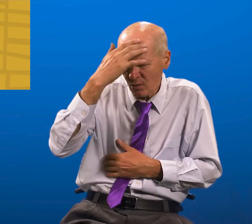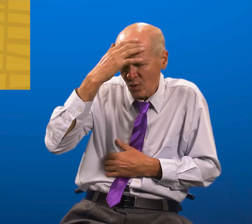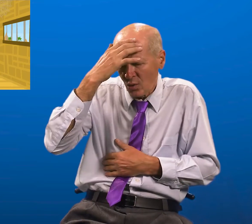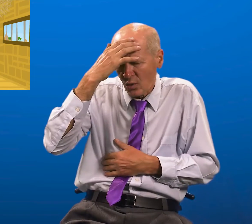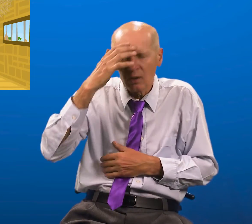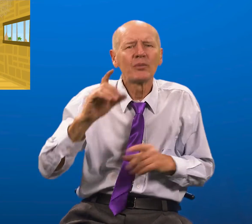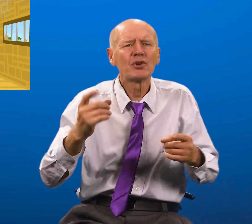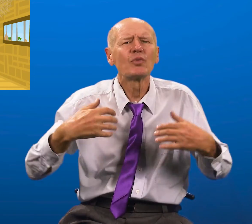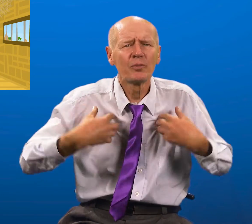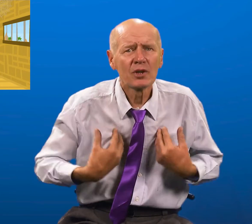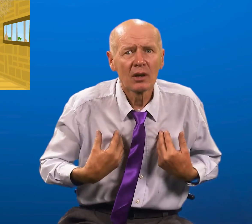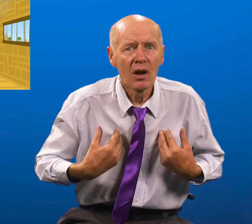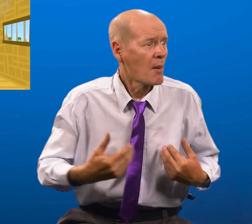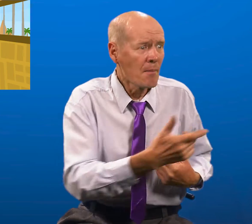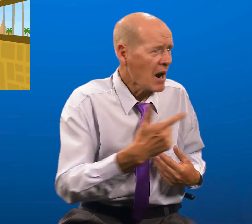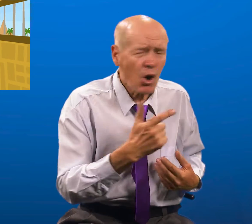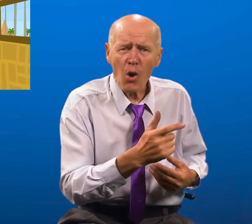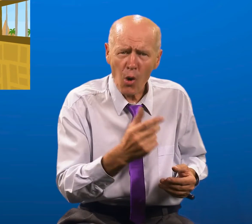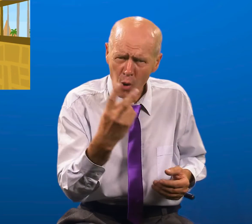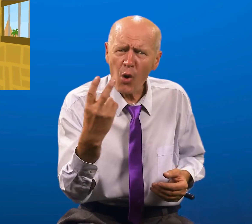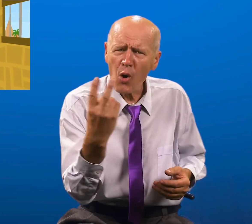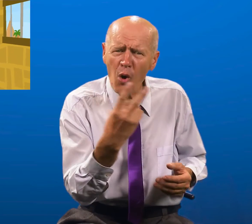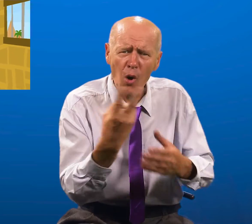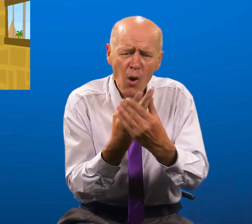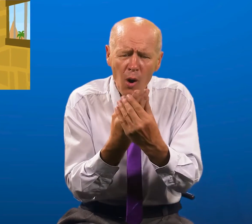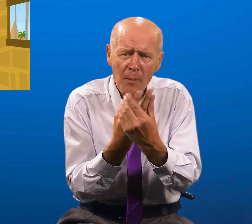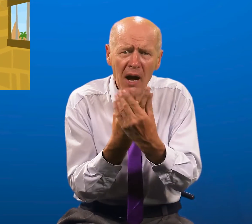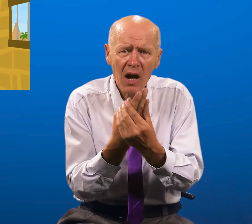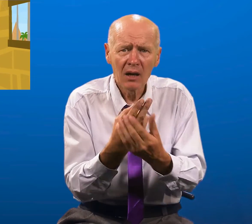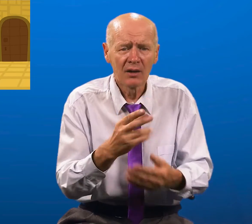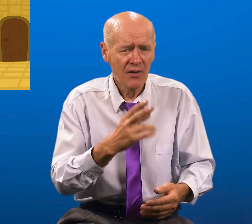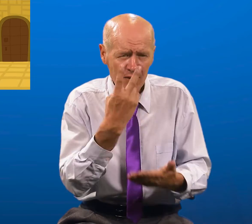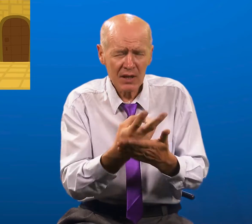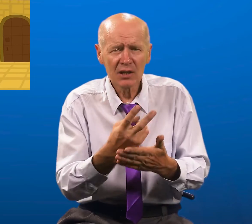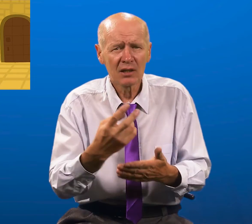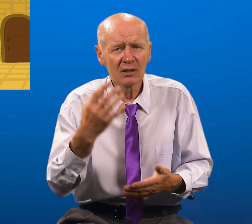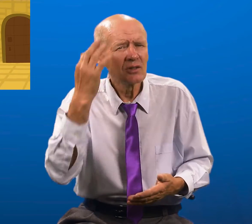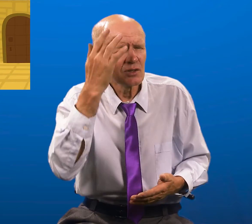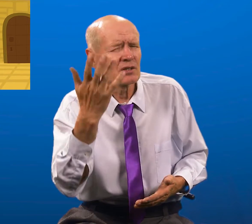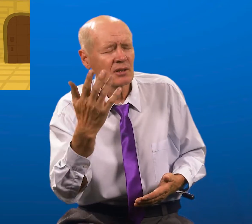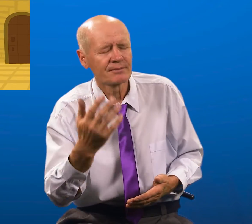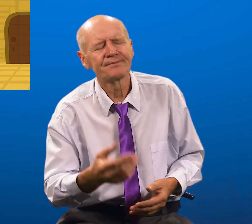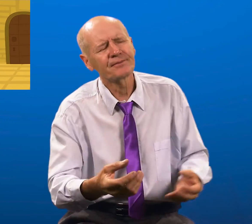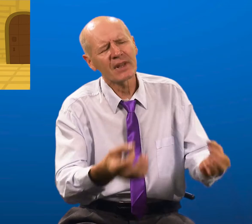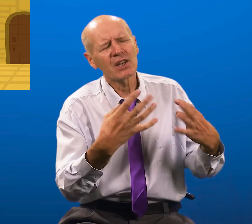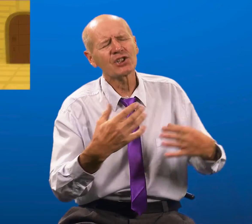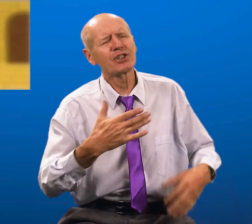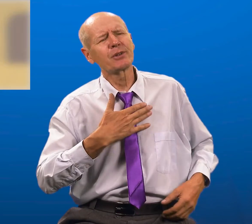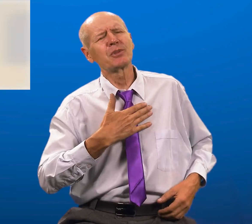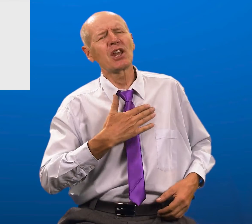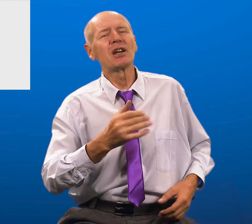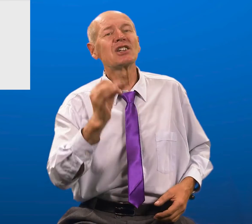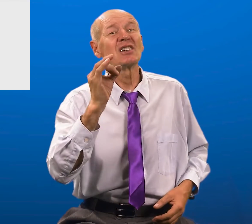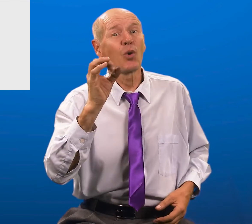печальные лица? Мы видели сны, а истолковать их некому. Бог дает толкование, расскажите мне ваши сны.